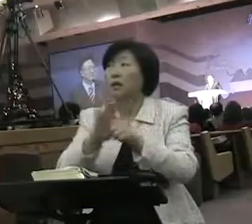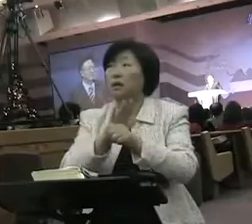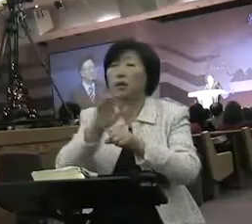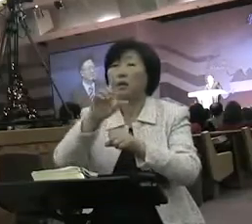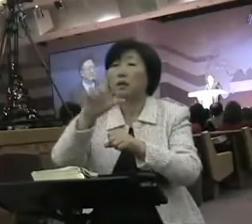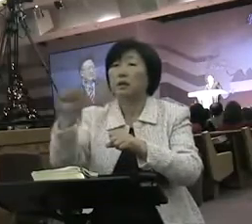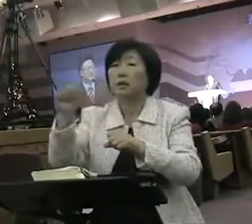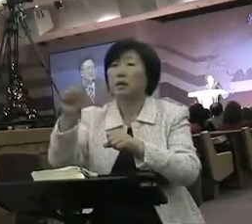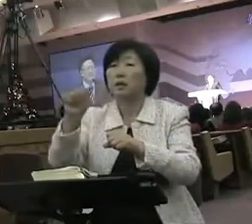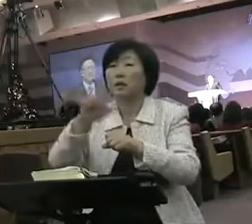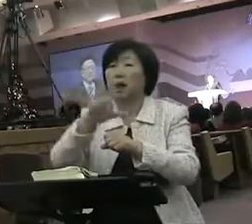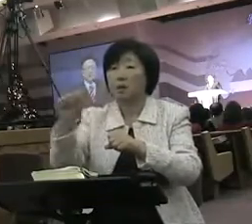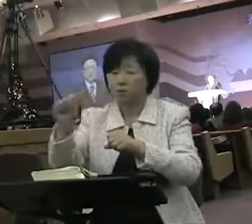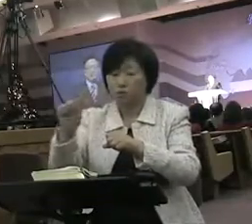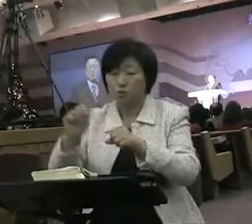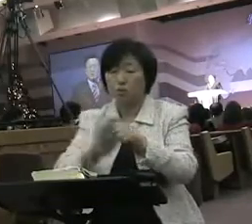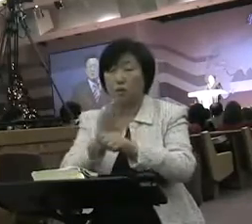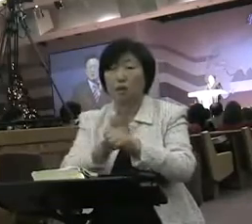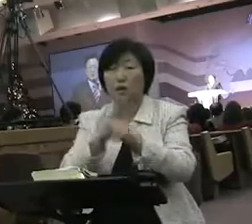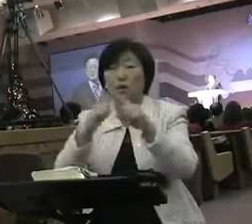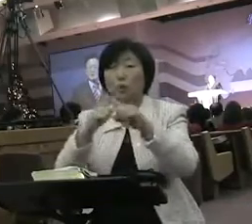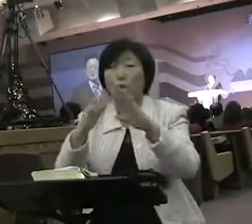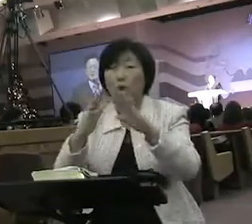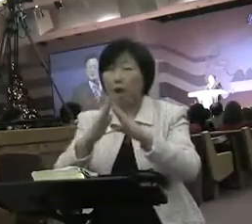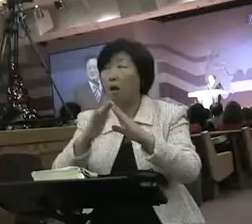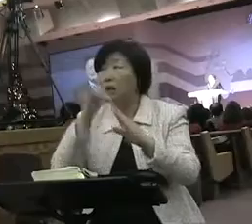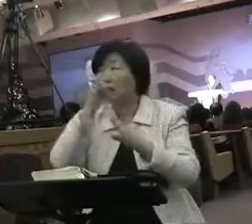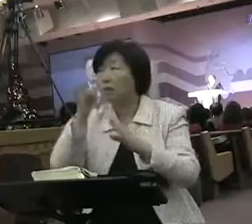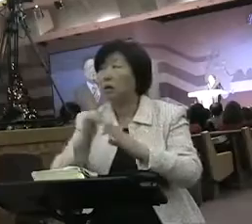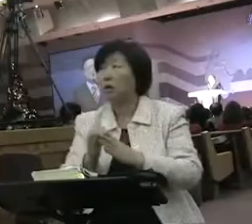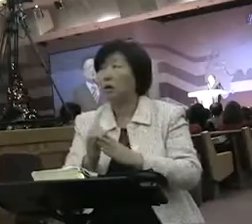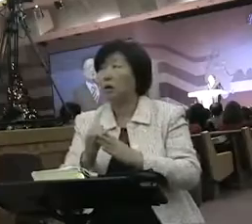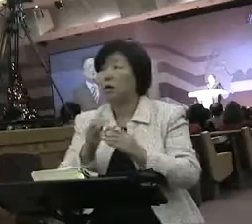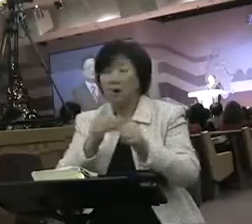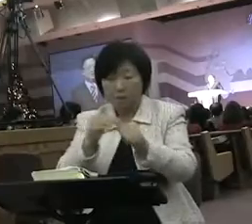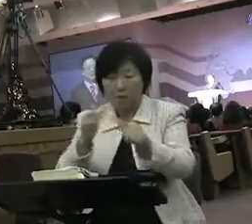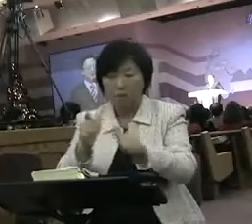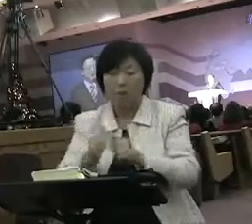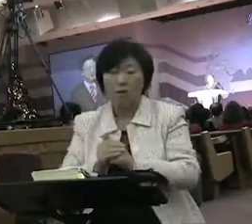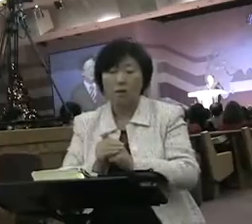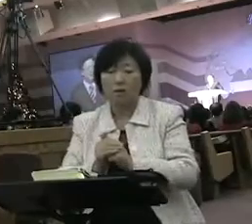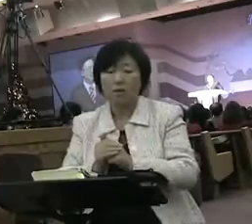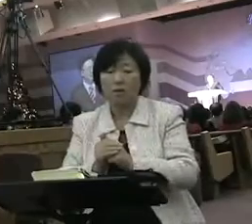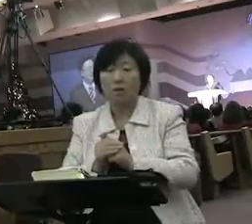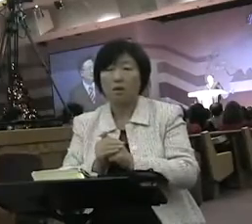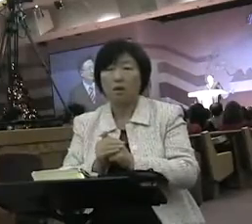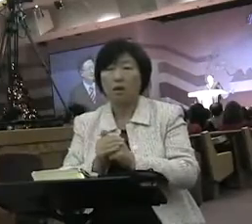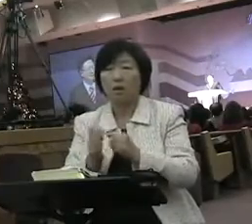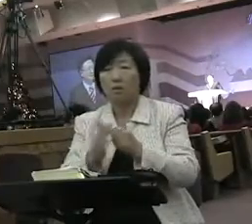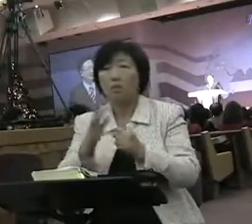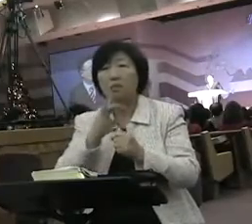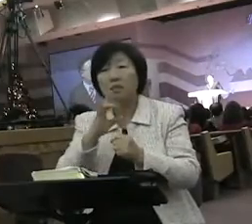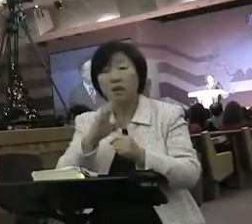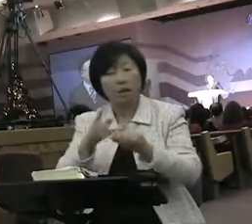교회입니다. 남가주 사랑의 교회가 파송하기 때문만이 아니라